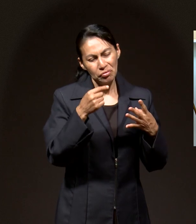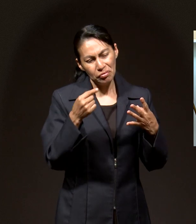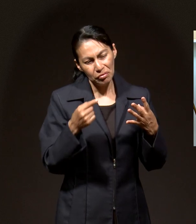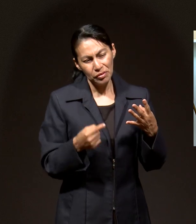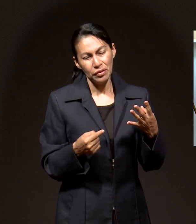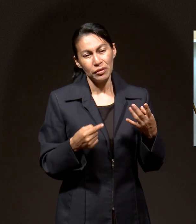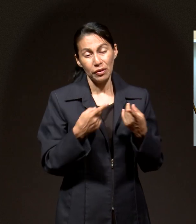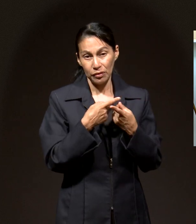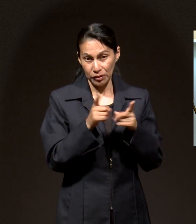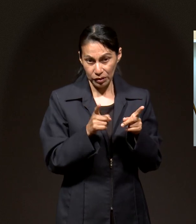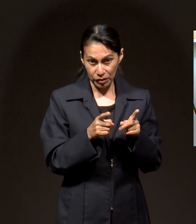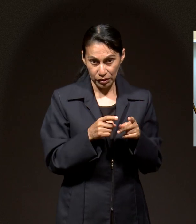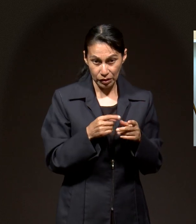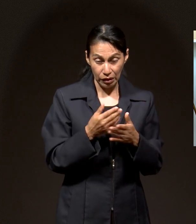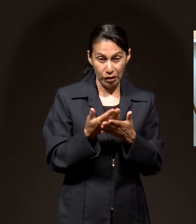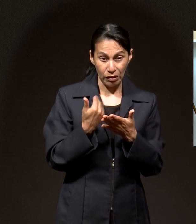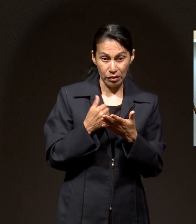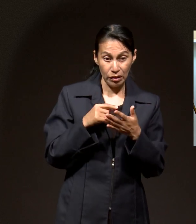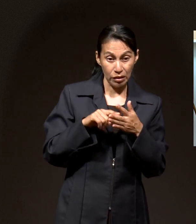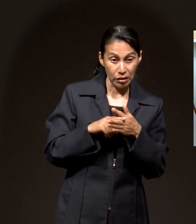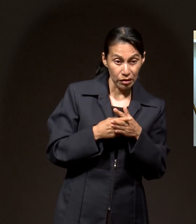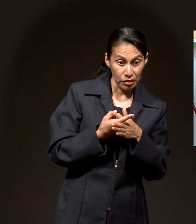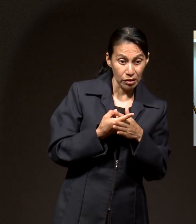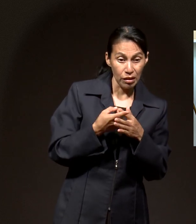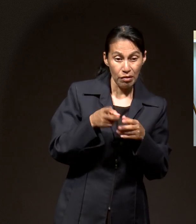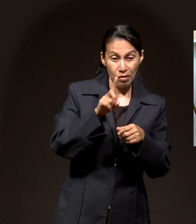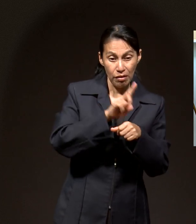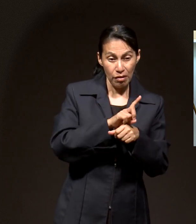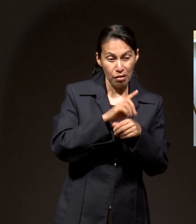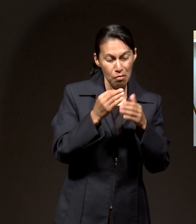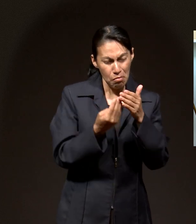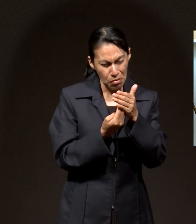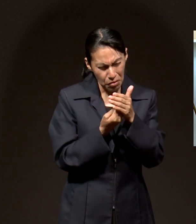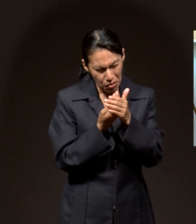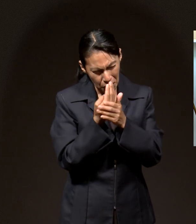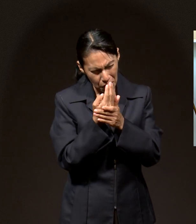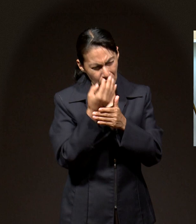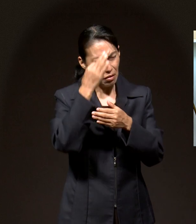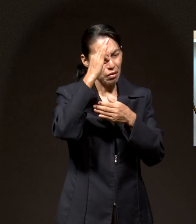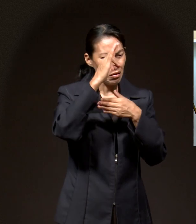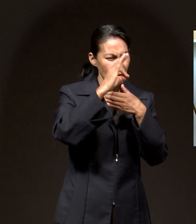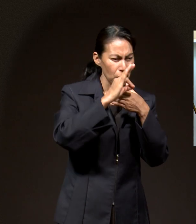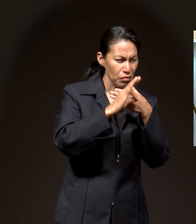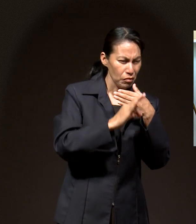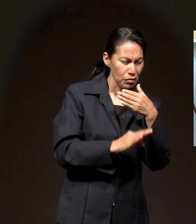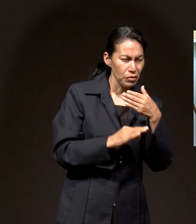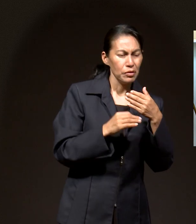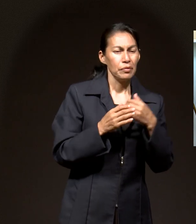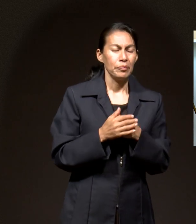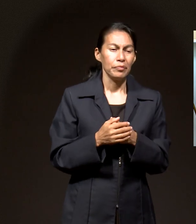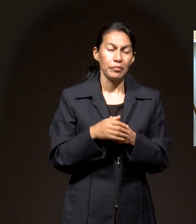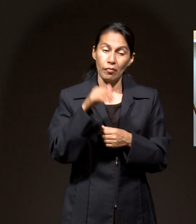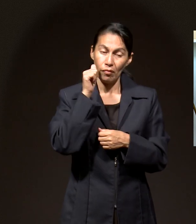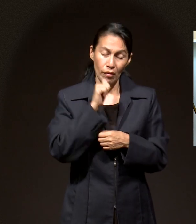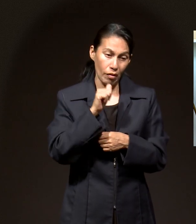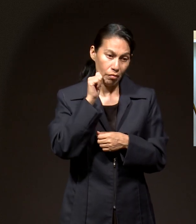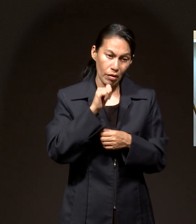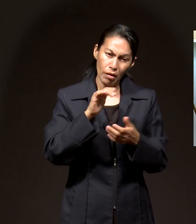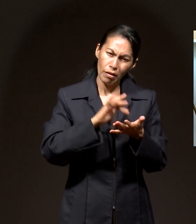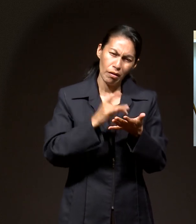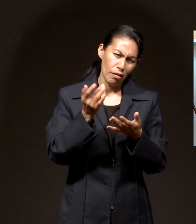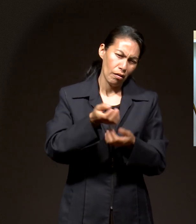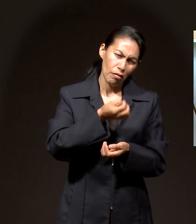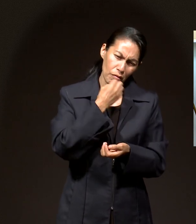entrar a trabajar, etcétera, para todo, al iniciar el día, al finalizar el día, gracias también por